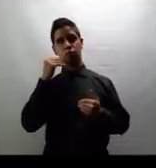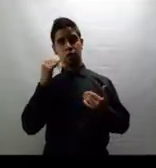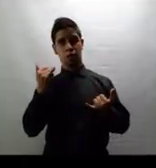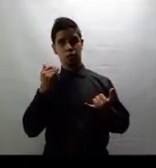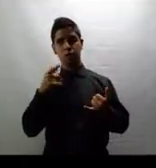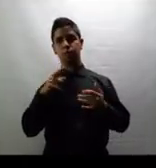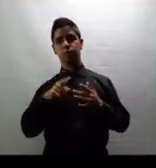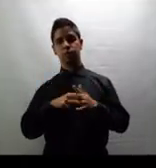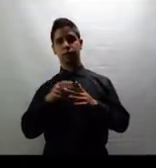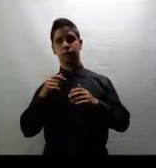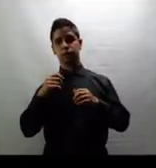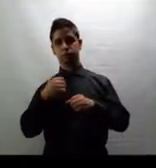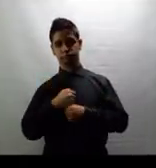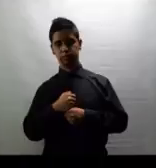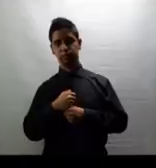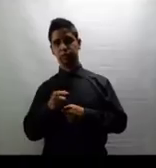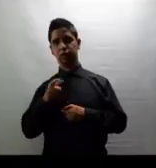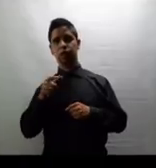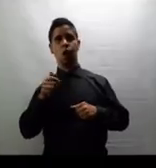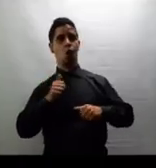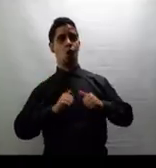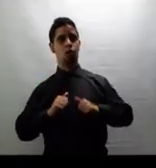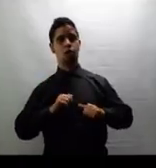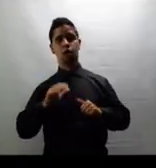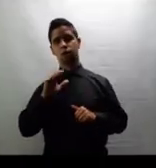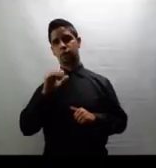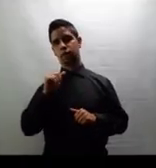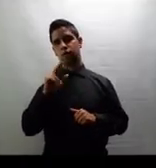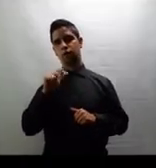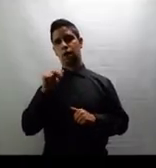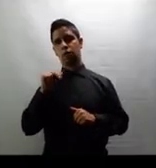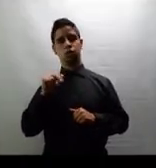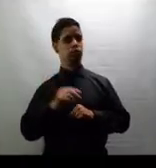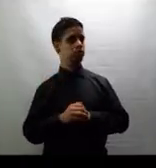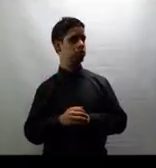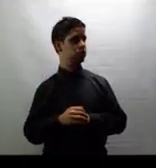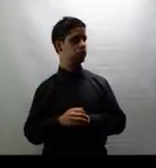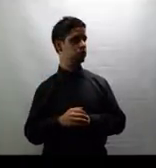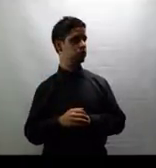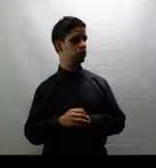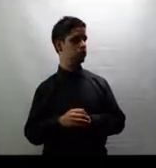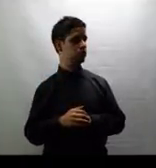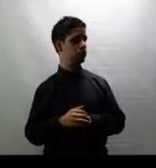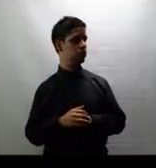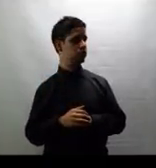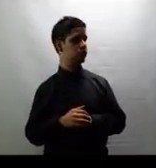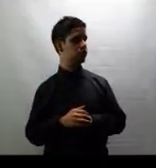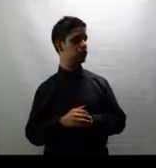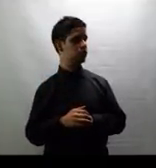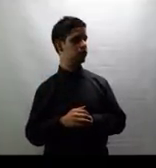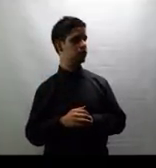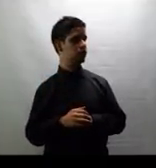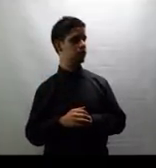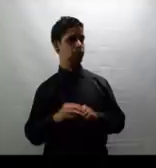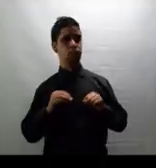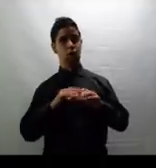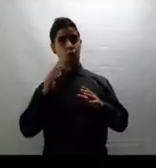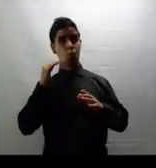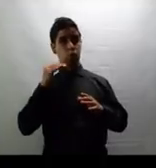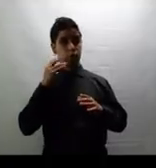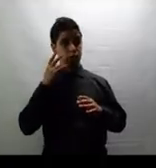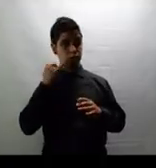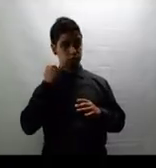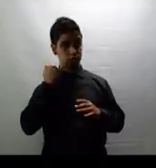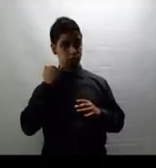la obra de cartón eso era lo que venía detrás pero entonces aguantar claro claro porque entonces